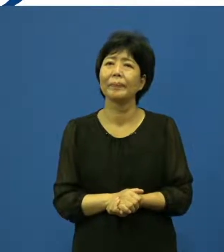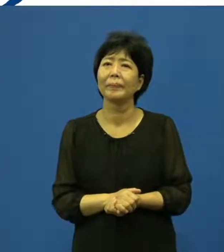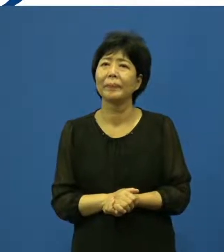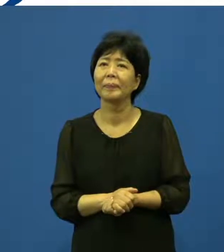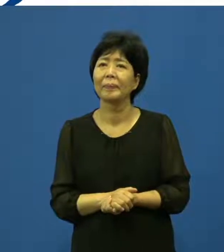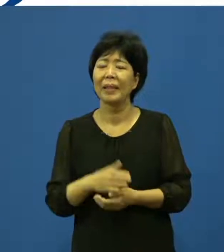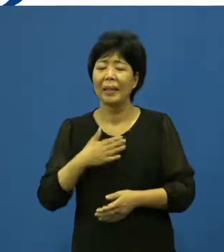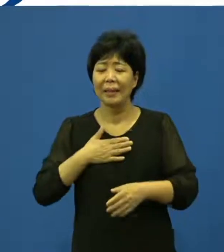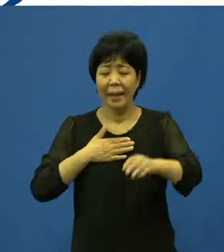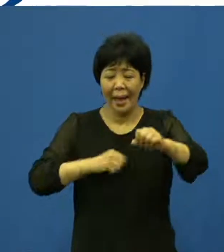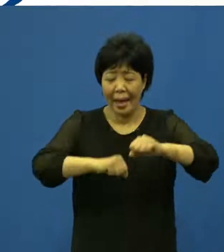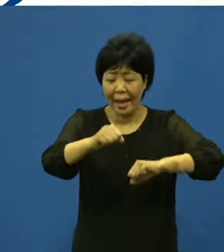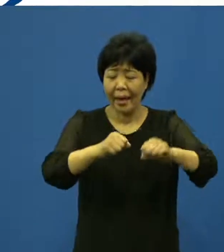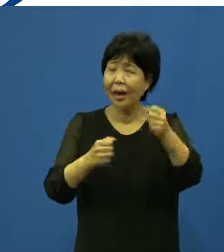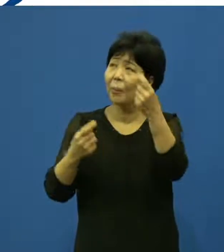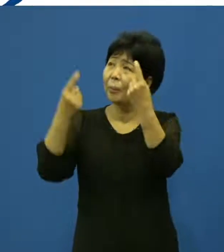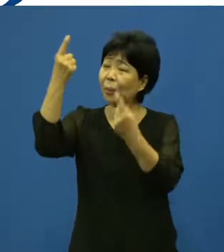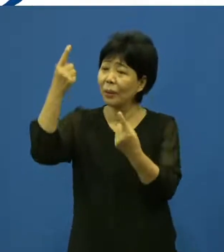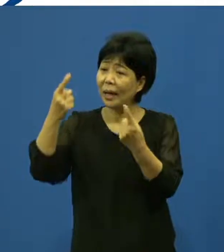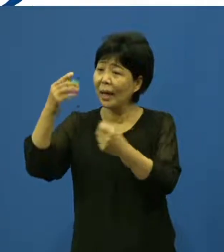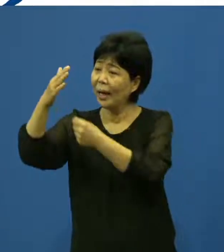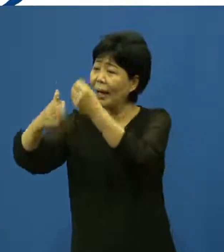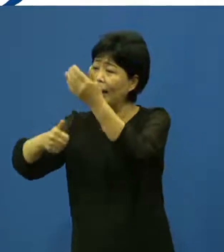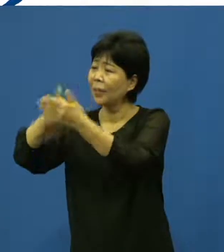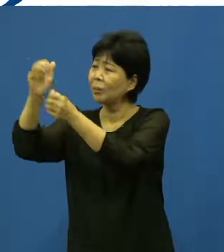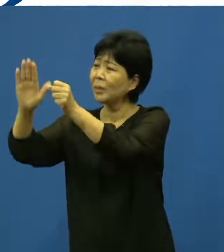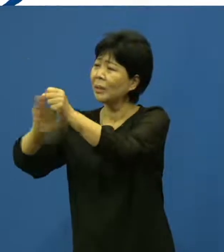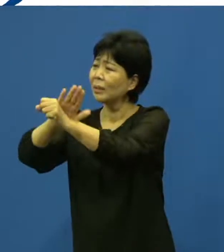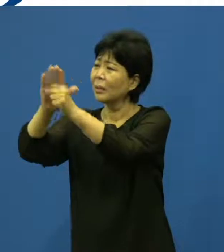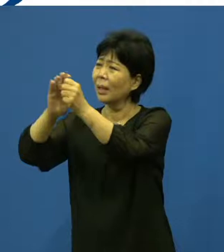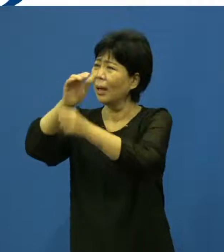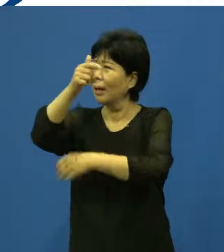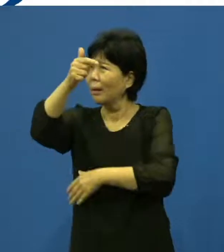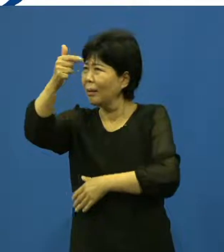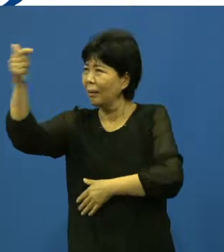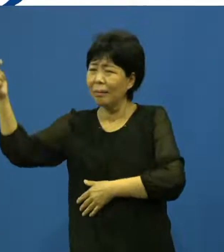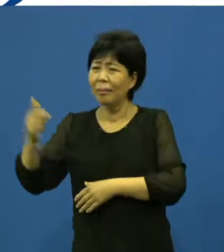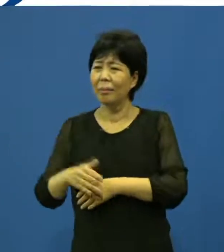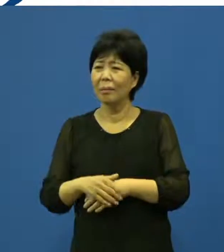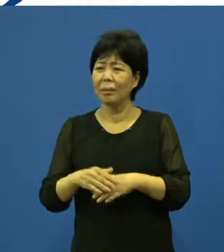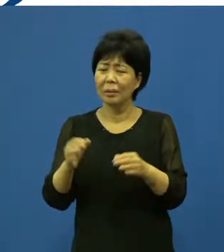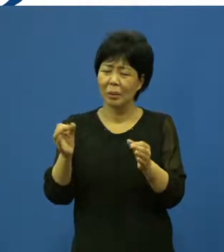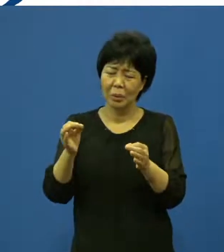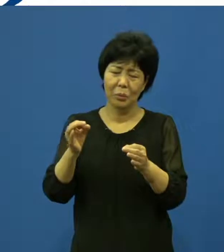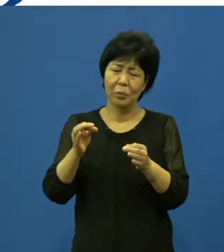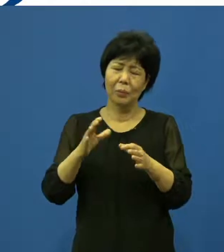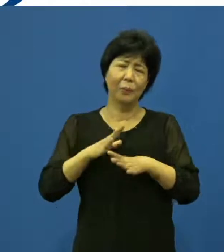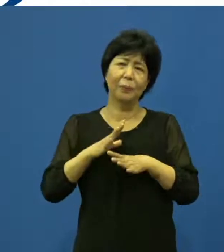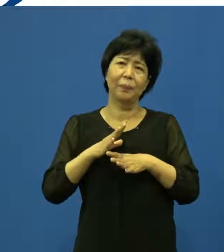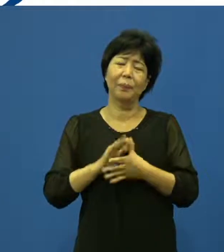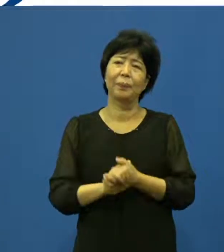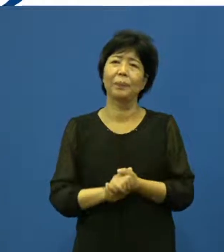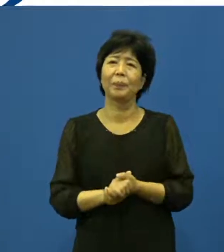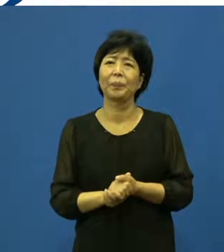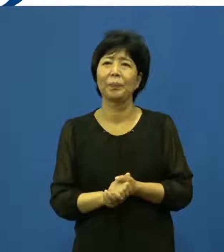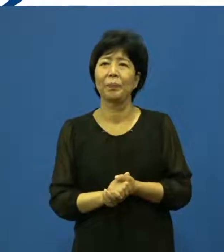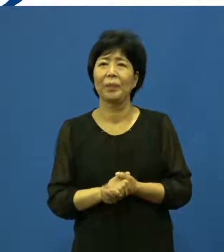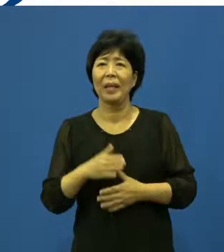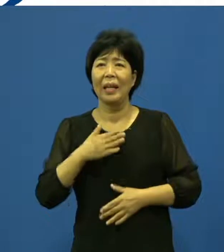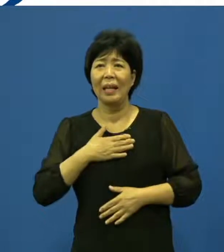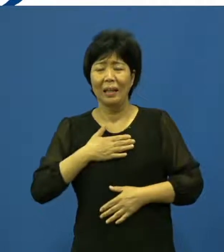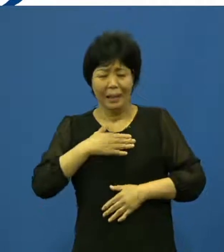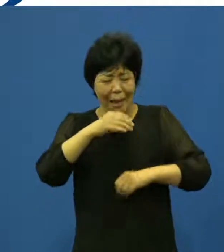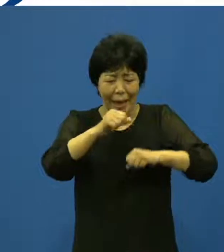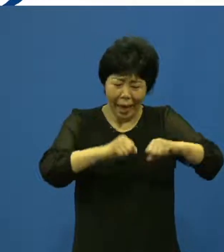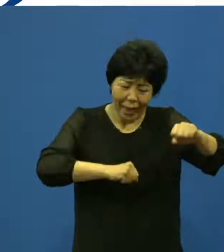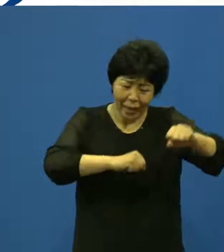우리의 행함보다 하나님의 사랑은 너무 큽니다. Amazing. 그래서 여러분, 우리가 뭔가를 하려고